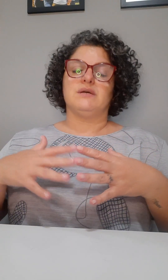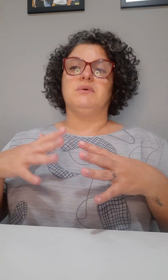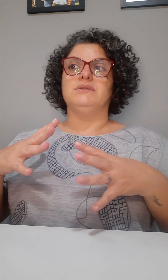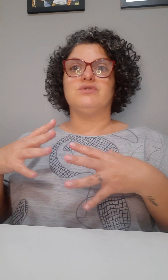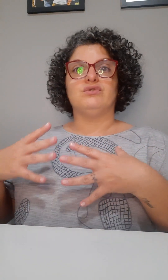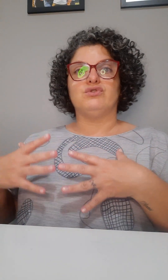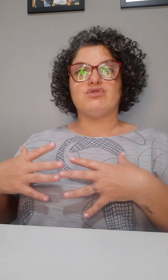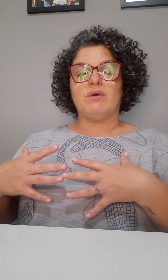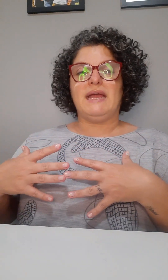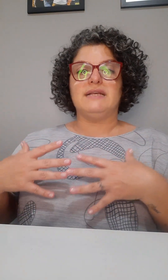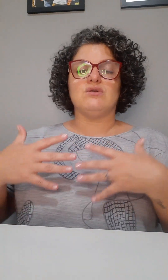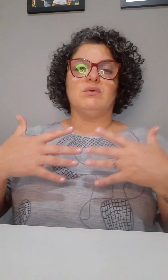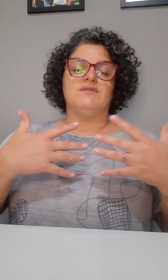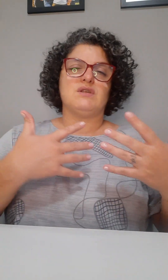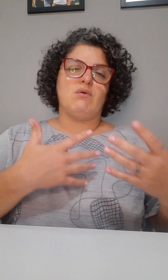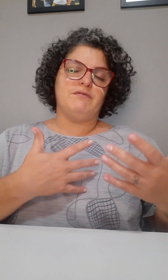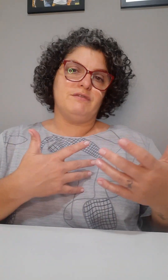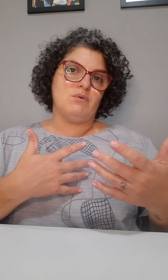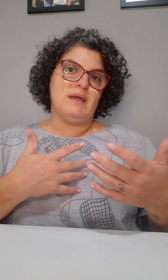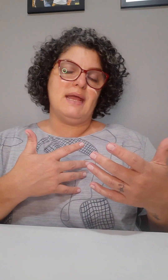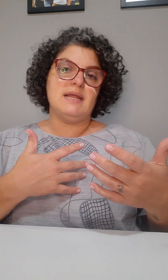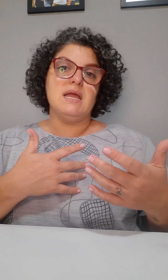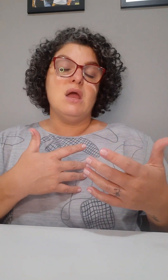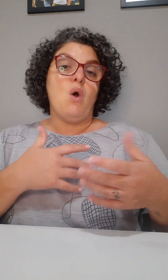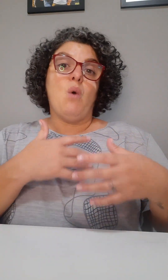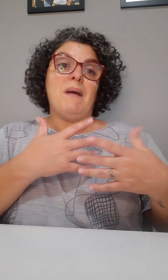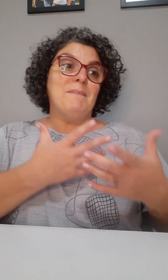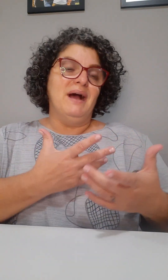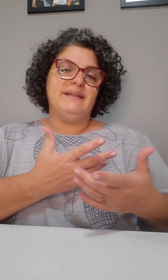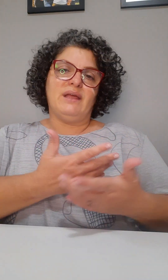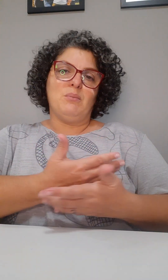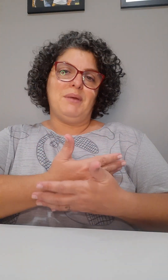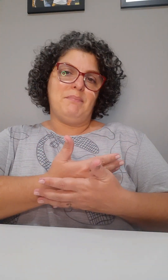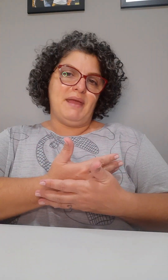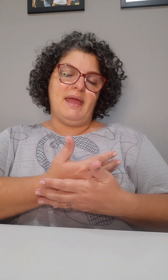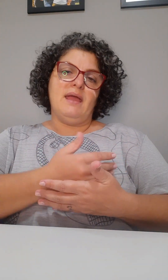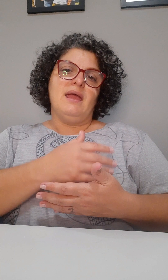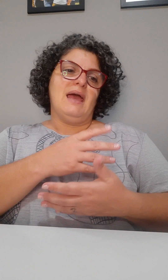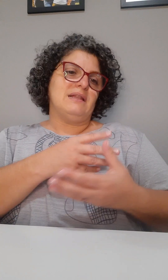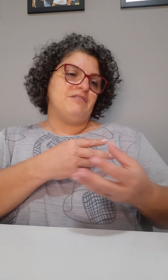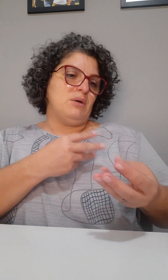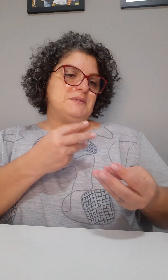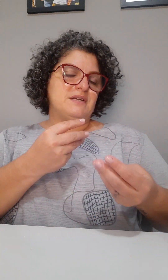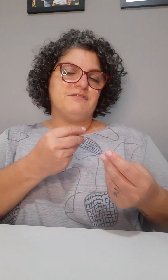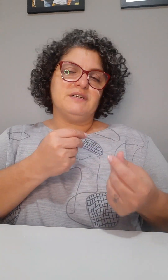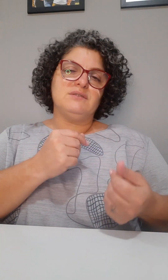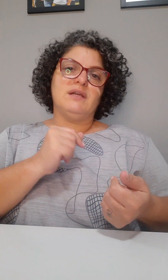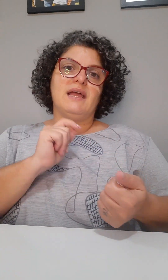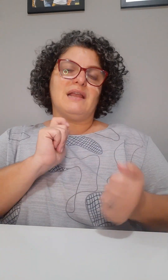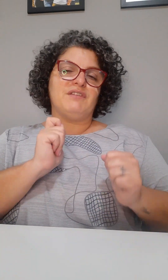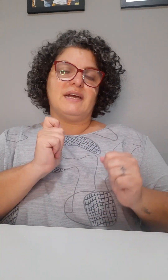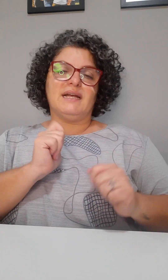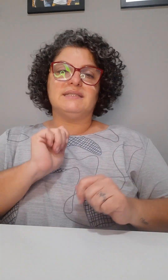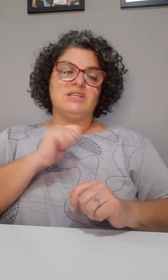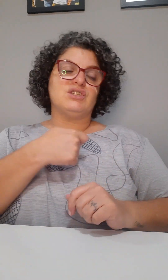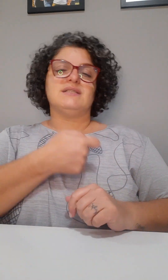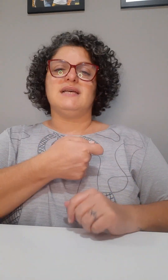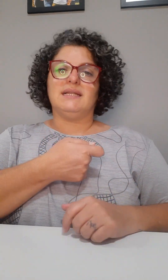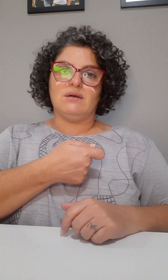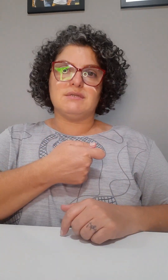Quando o surdo te conhece ou quando você convive com ele, ou uma mãe tem um bebê, ela vai observando e aí ela vê características e ela dá um sinal